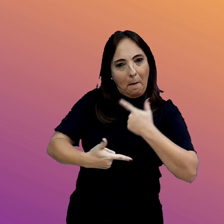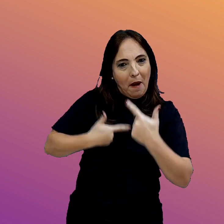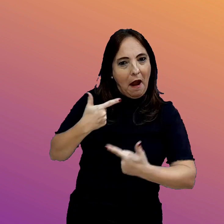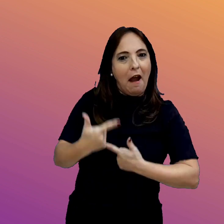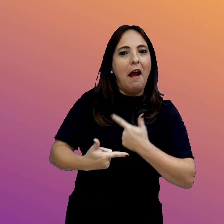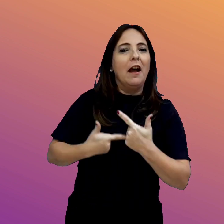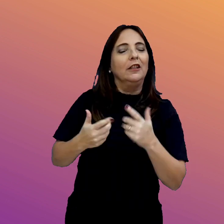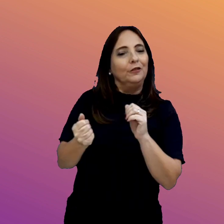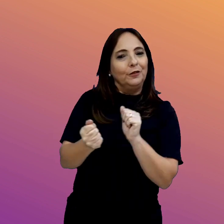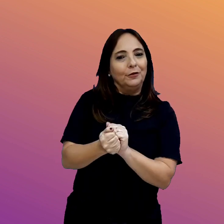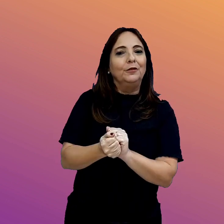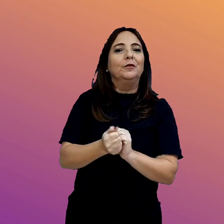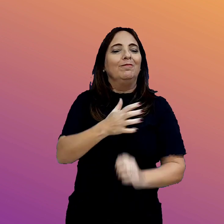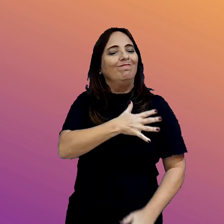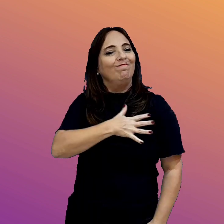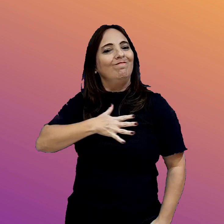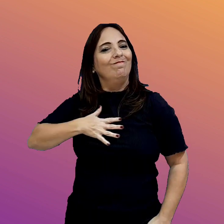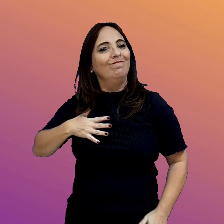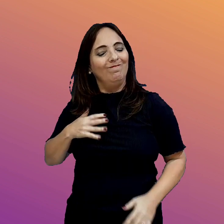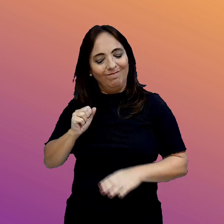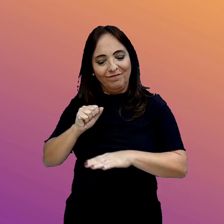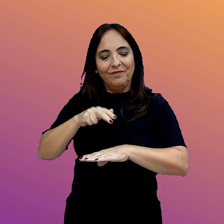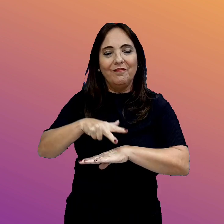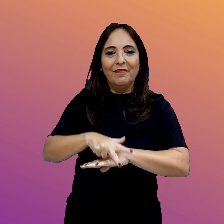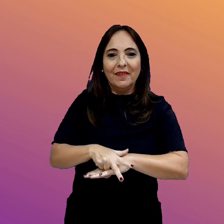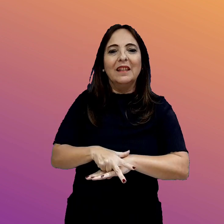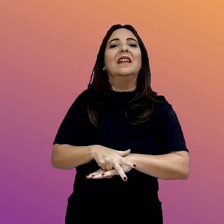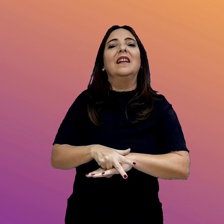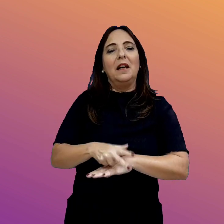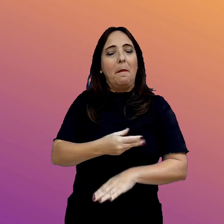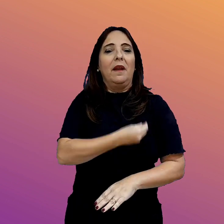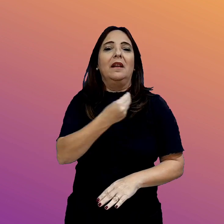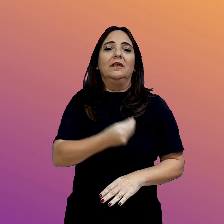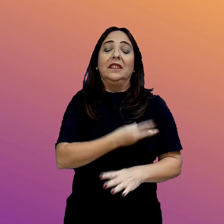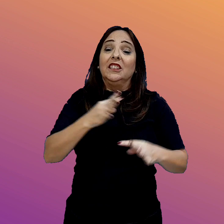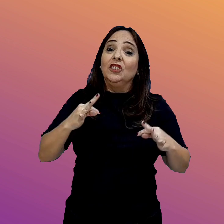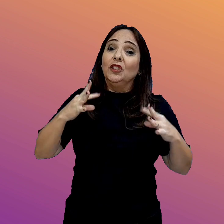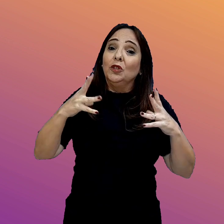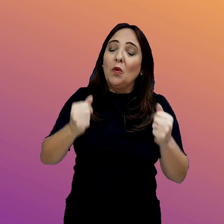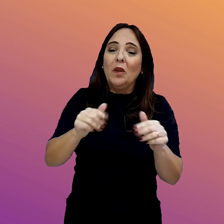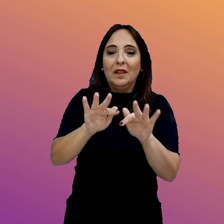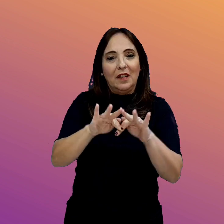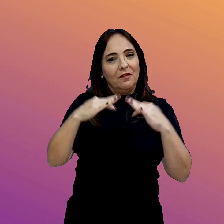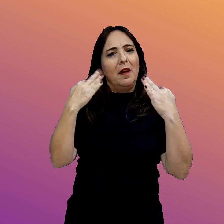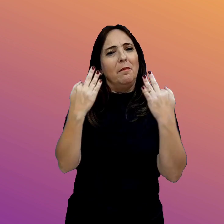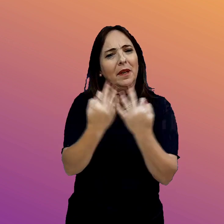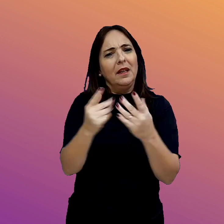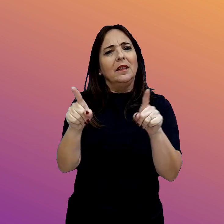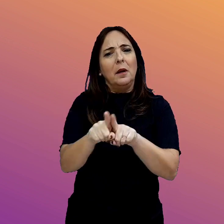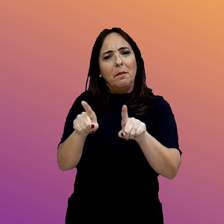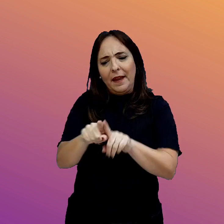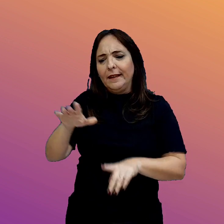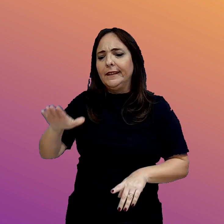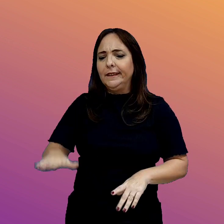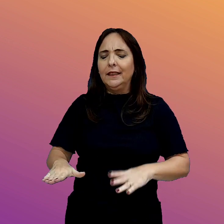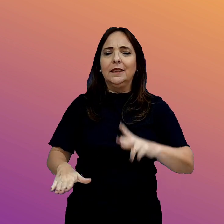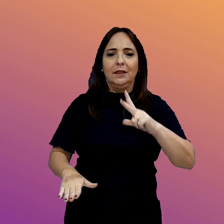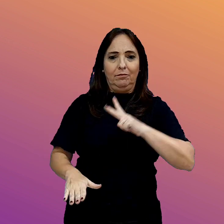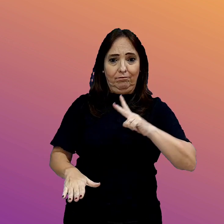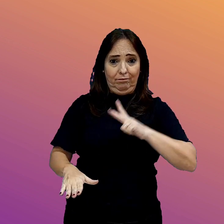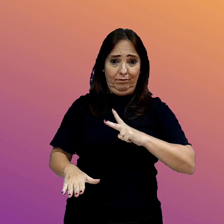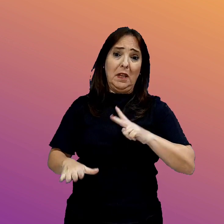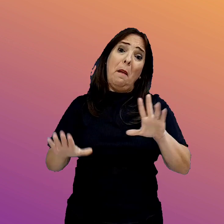vocês. É um prazer estar contribuindo também para a vida das famílias, né? Da vida das crianças em particular, mas para a